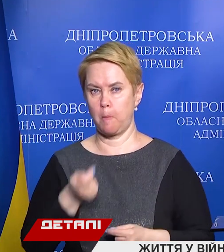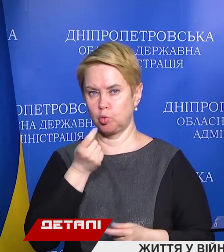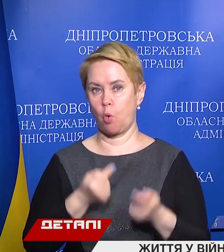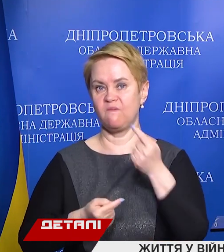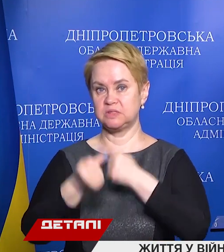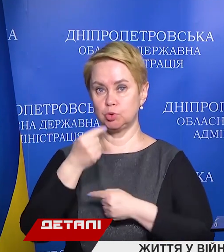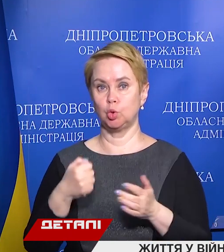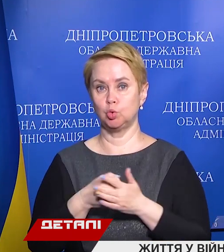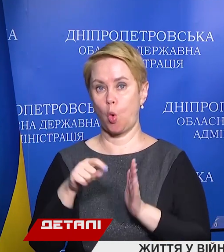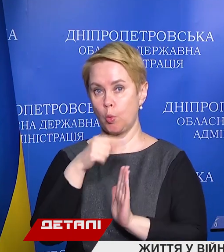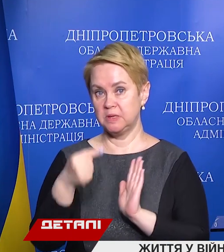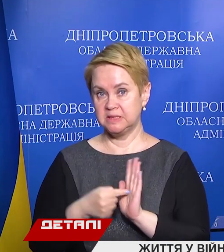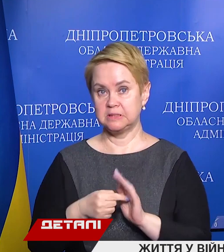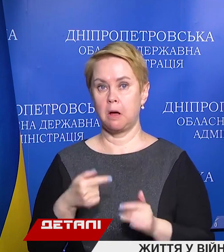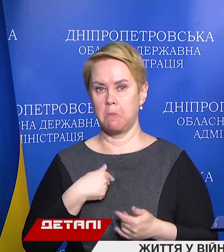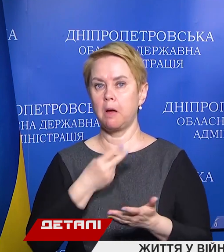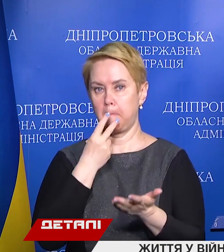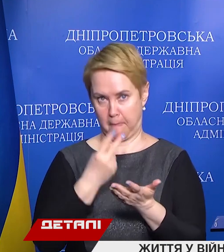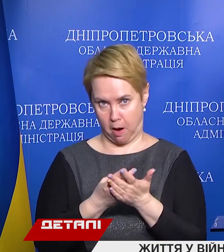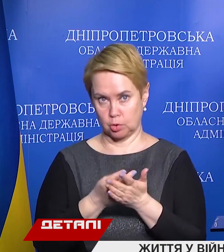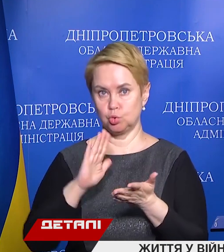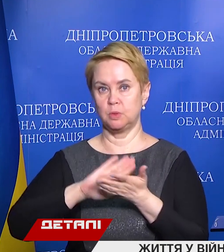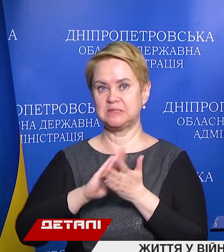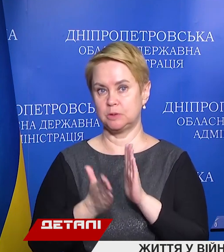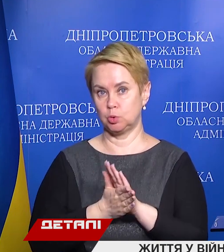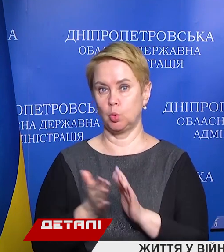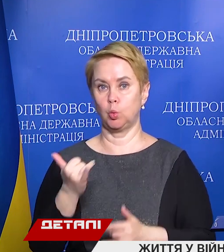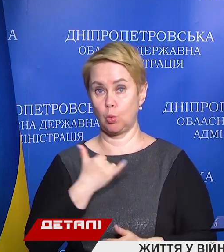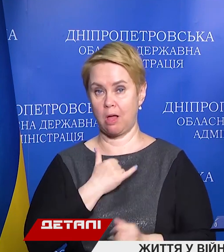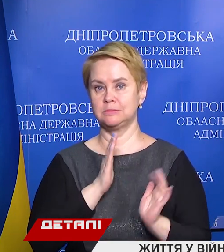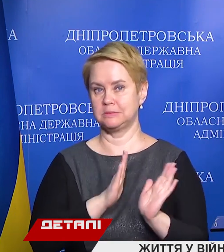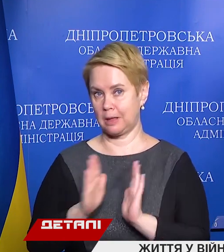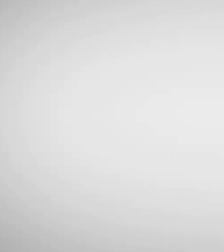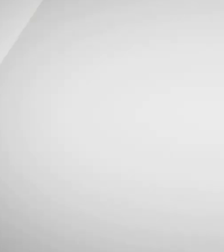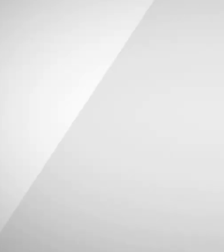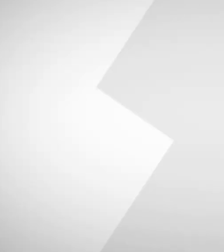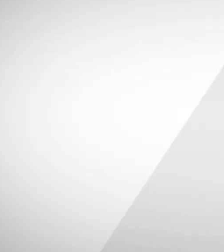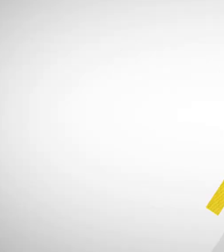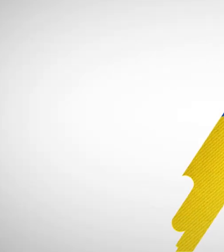повертаються до міста. Ми бачимо, ситуація в нас стабільна.